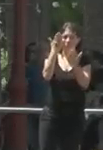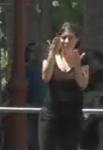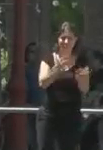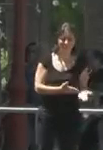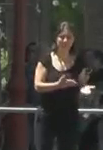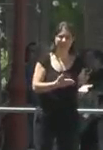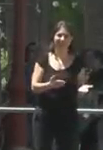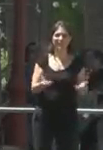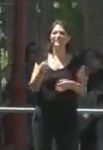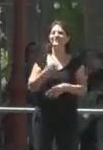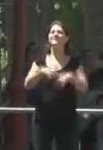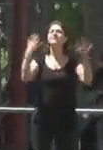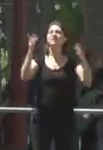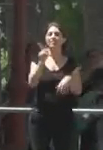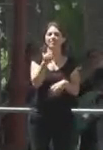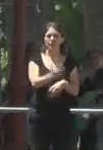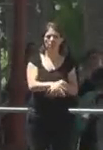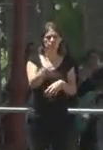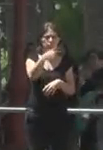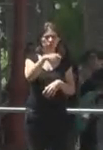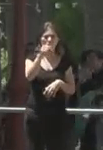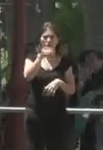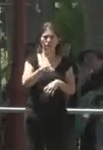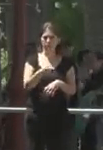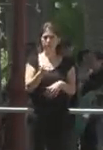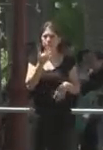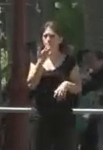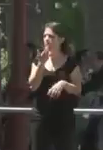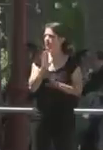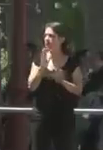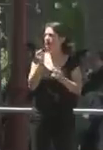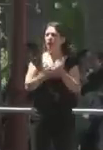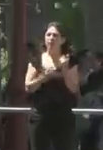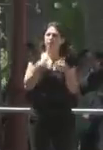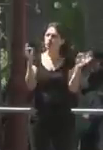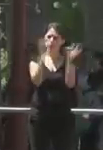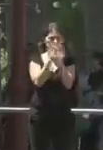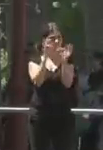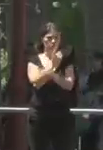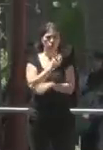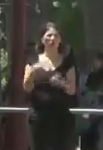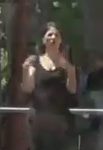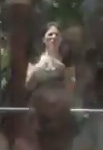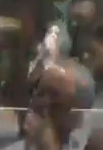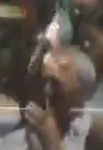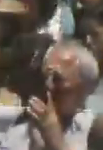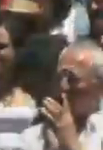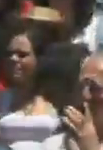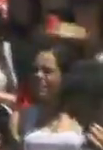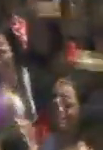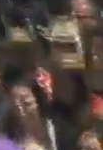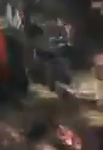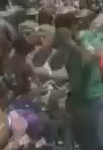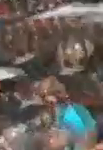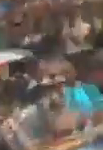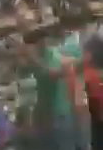abertos. Tamén seredes recibidos cos brazos abertos. Pero para eso non hai que equivocarse enemigo. O enemigo son as